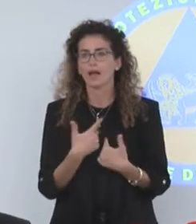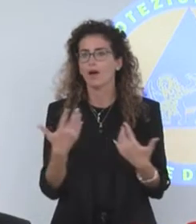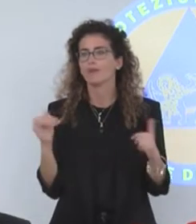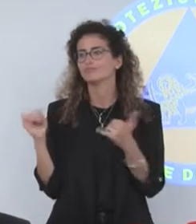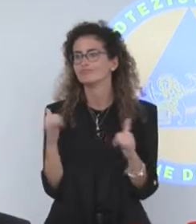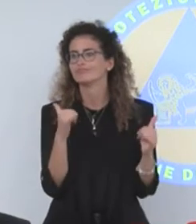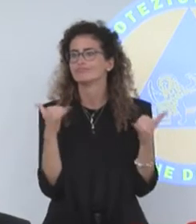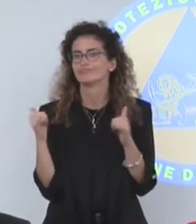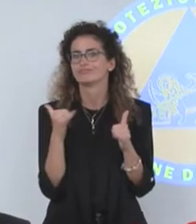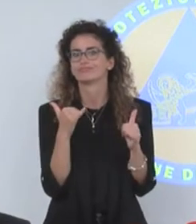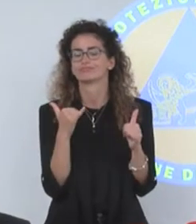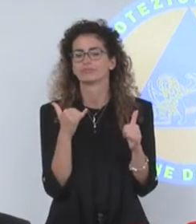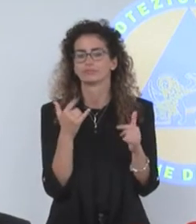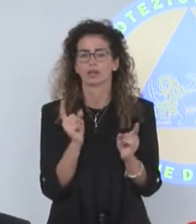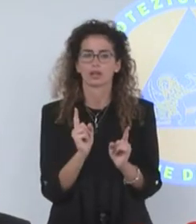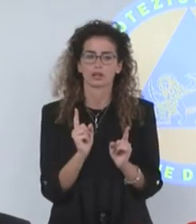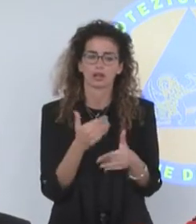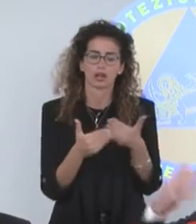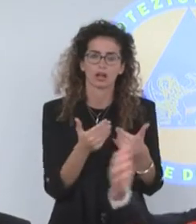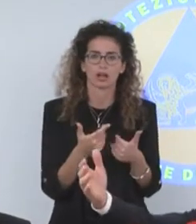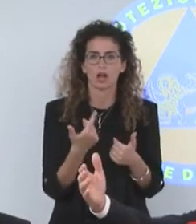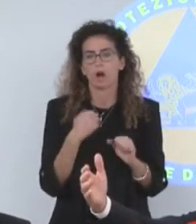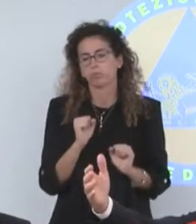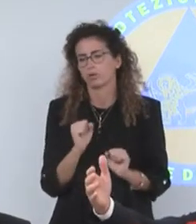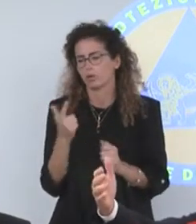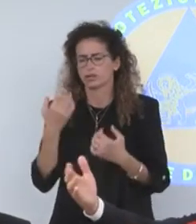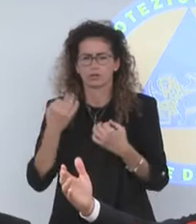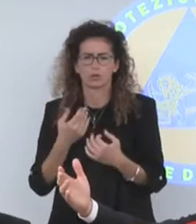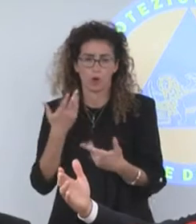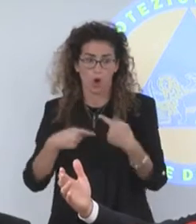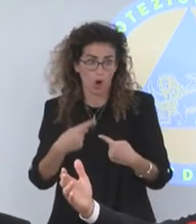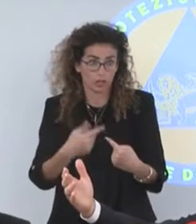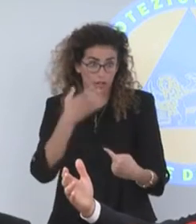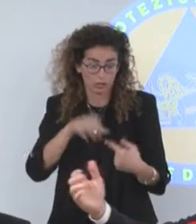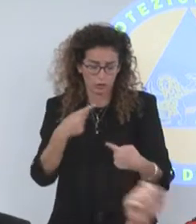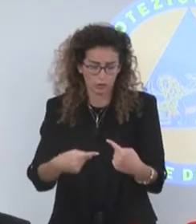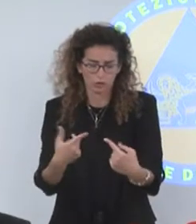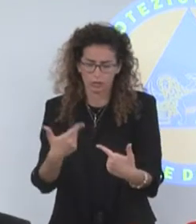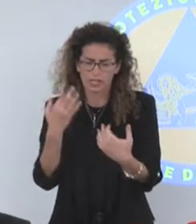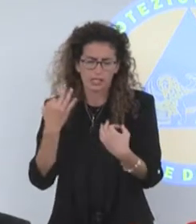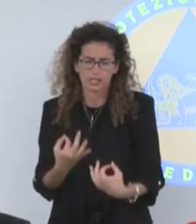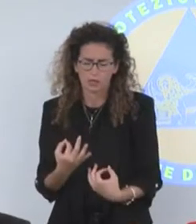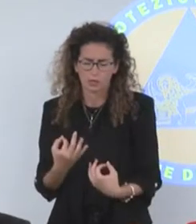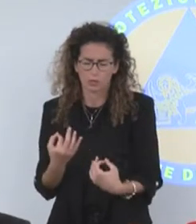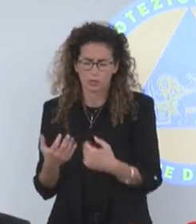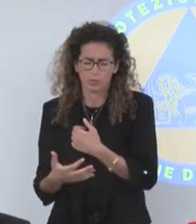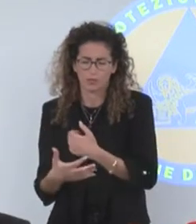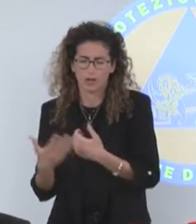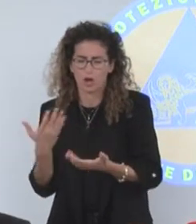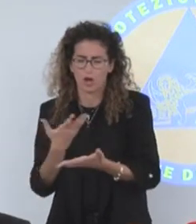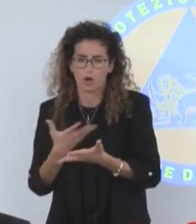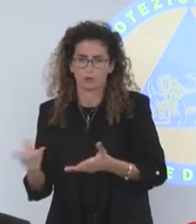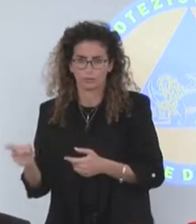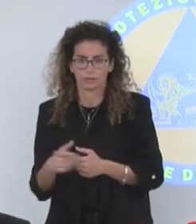andare avanti poter andare avanti no uno così loro vini sì o no gli ho chiesto di fare